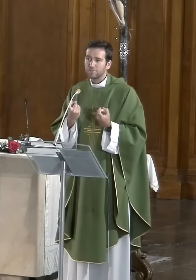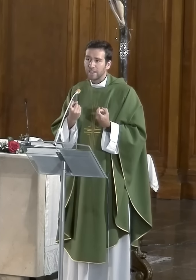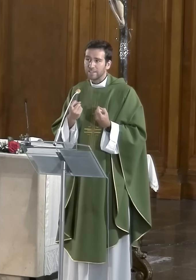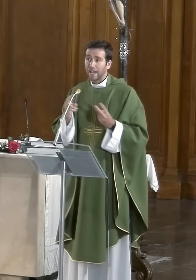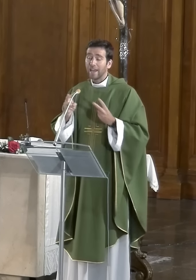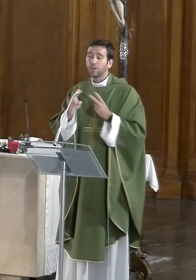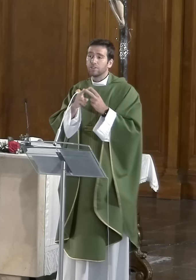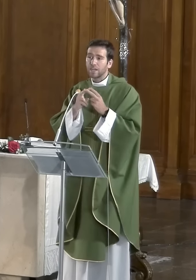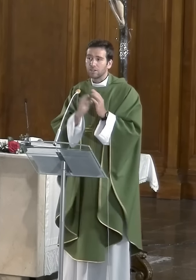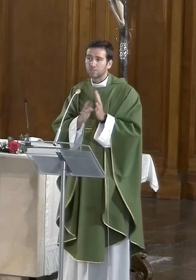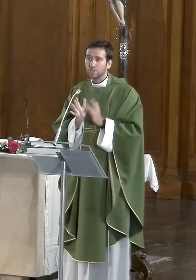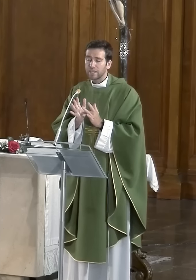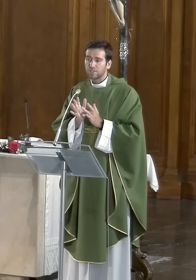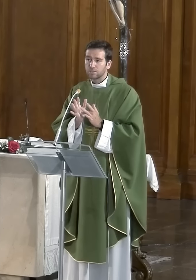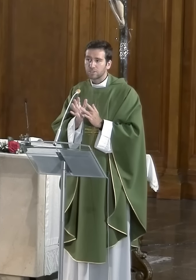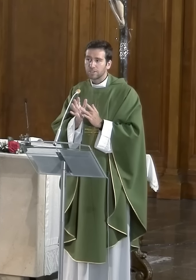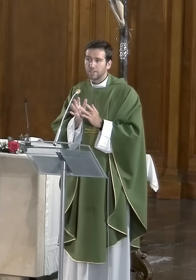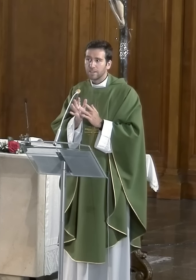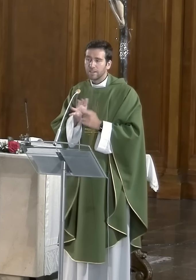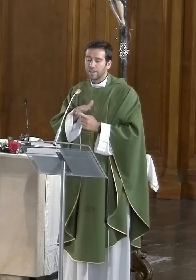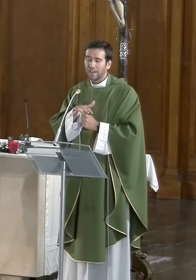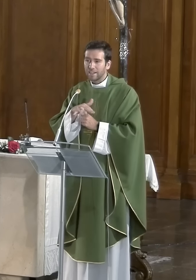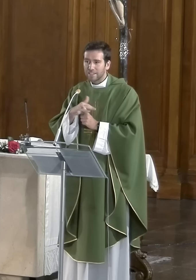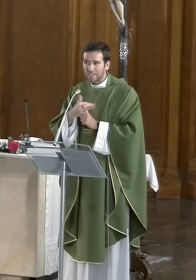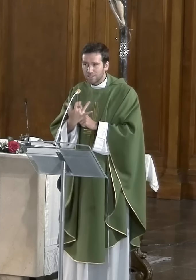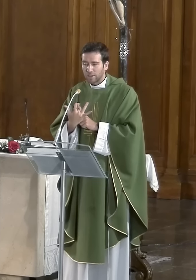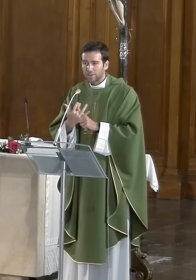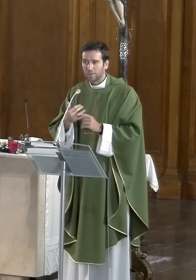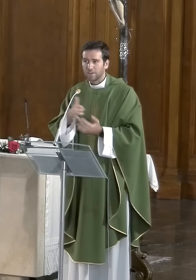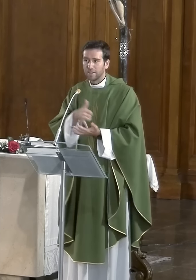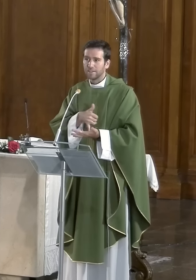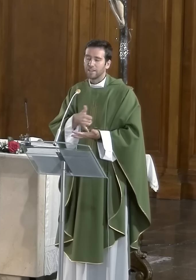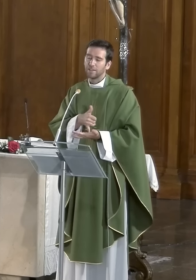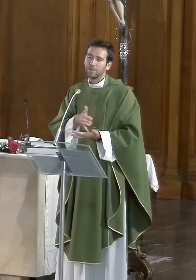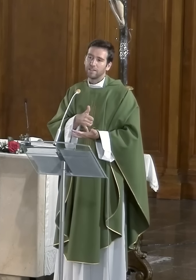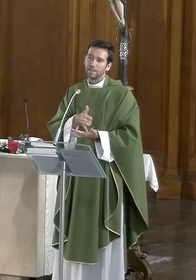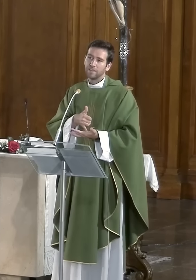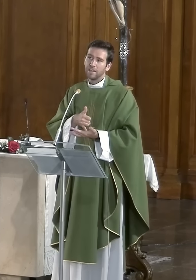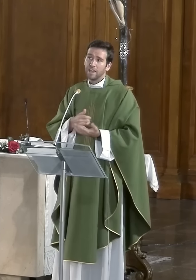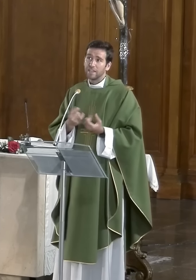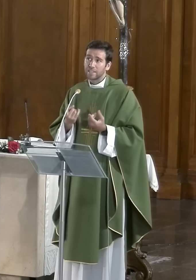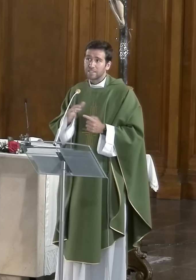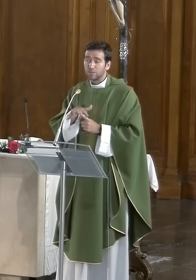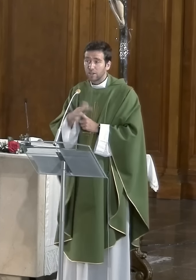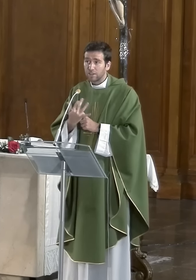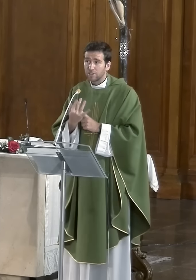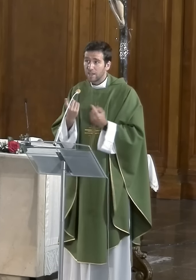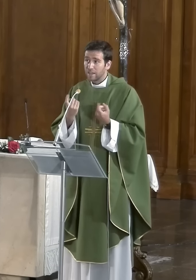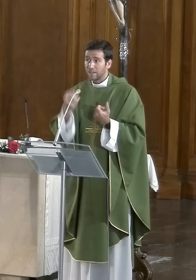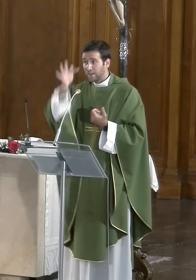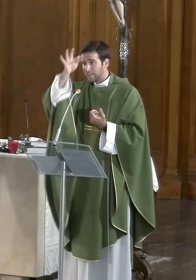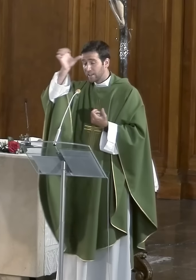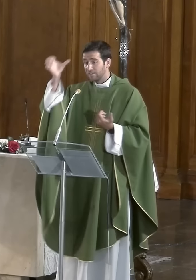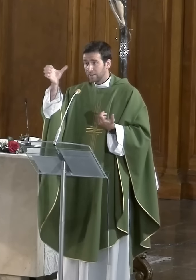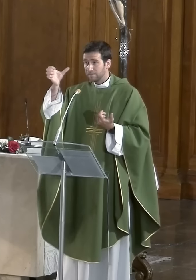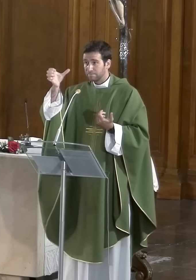falta encontrarnos con Jesús en esa situación de debilidad, en esa situación de falta de fe,